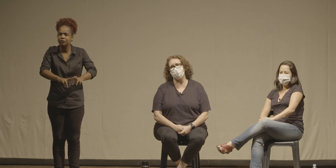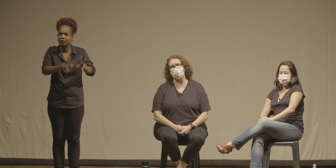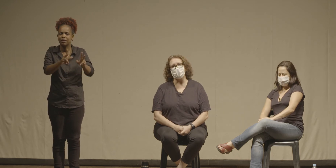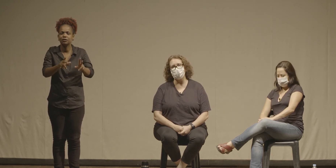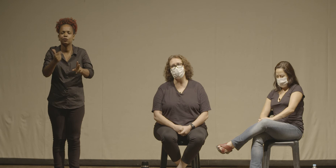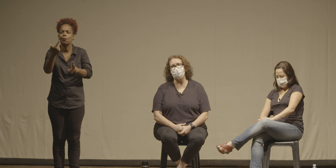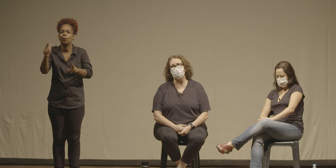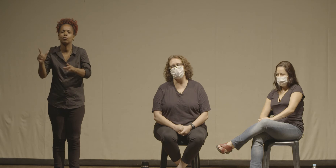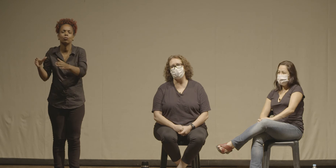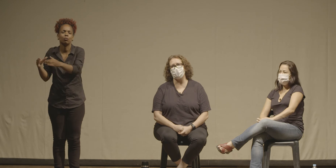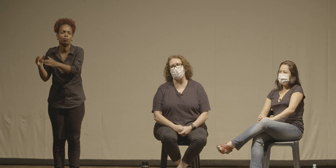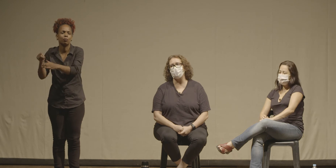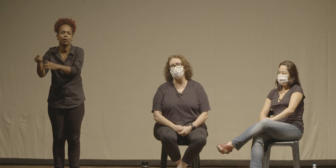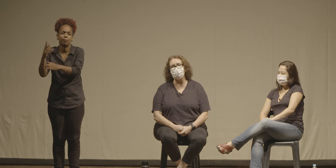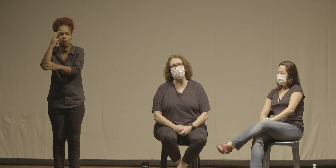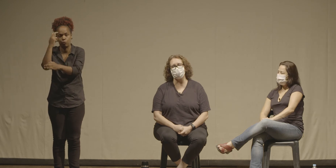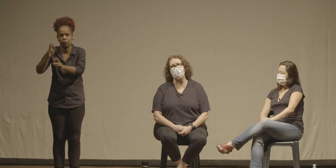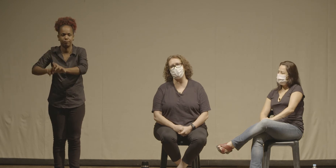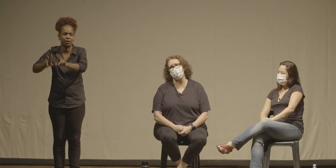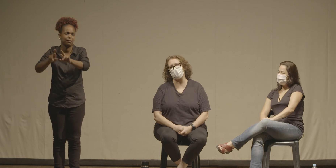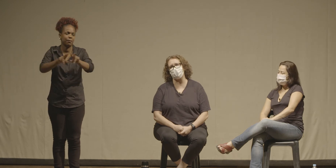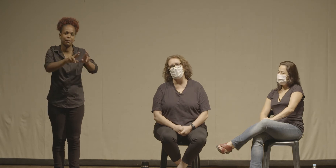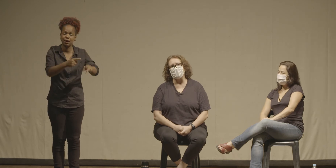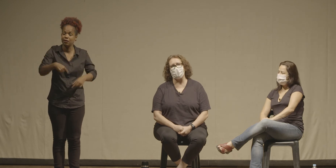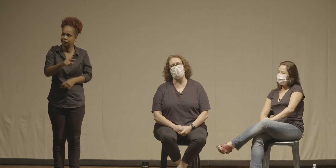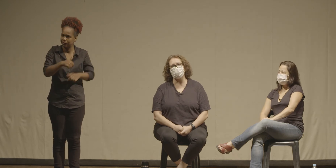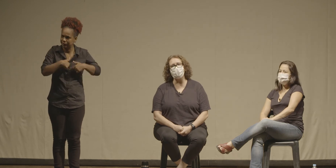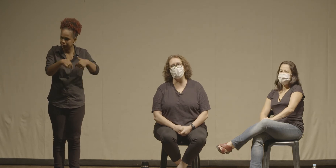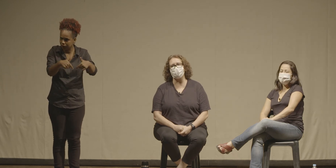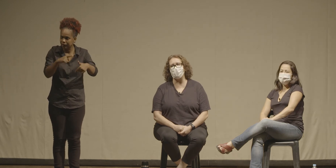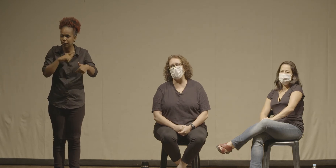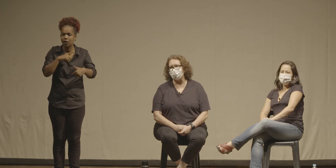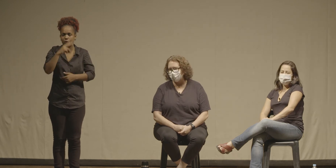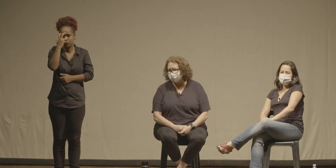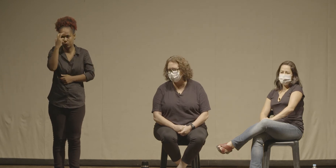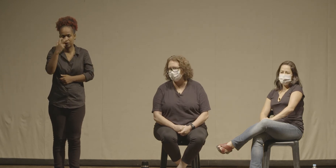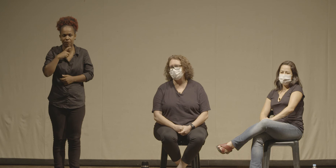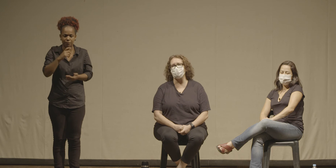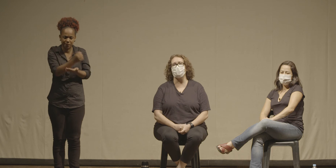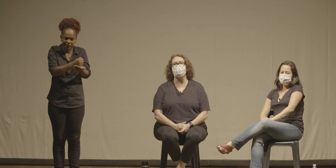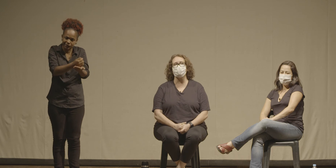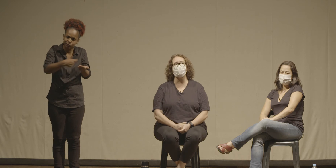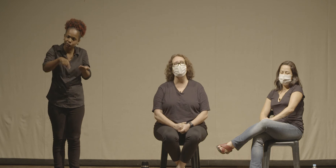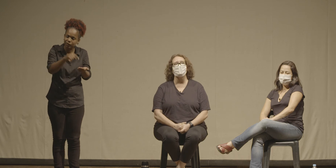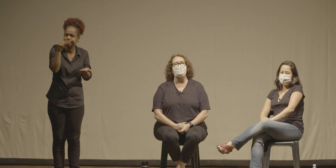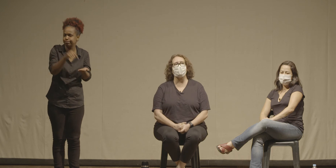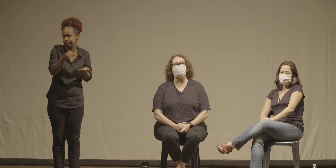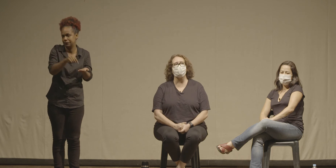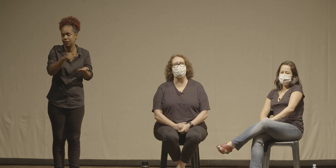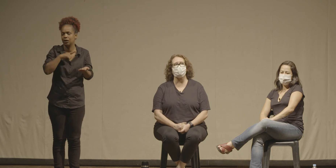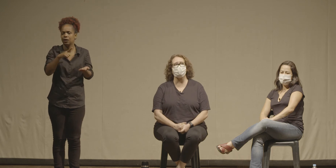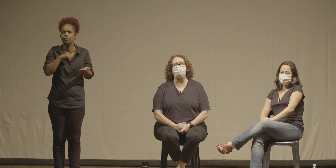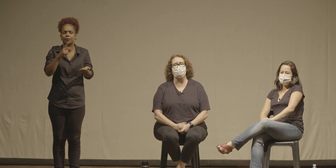dos outros na cultura, né? É a cultura que faz a gente, é a cultura que dá a base para a gente, é a cultura